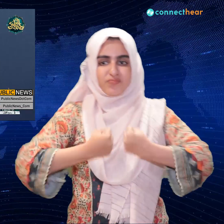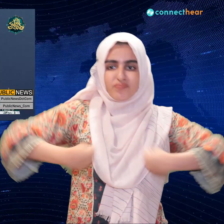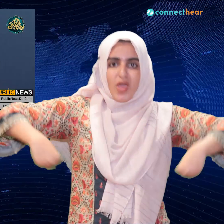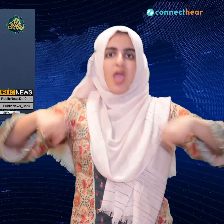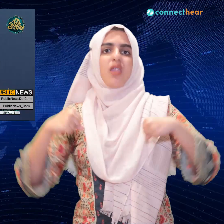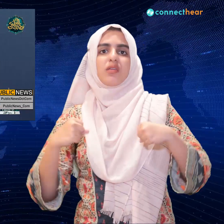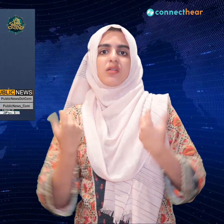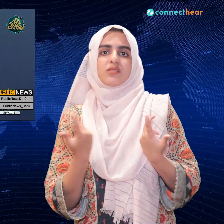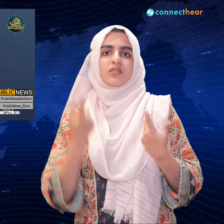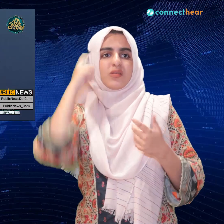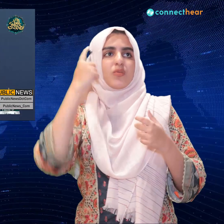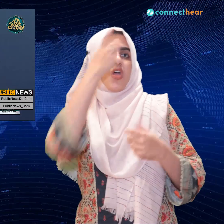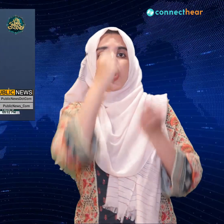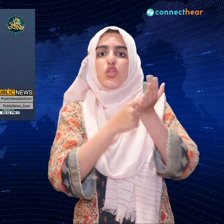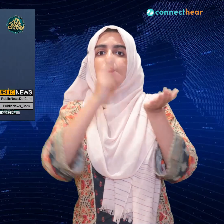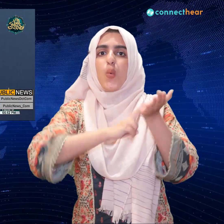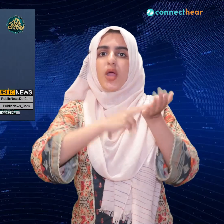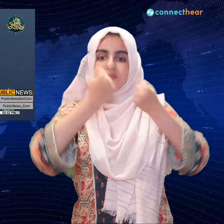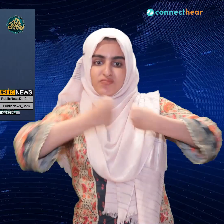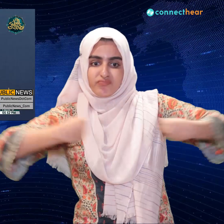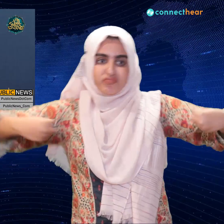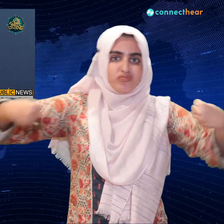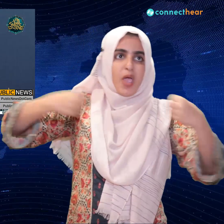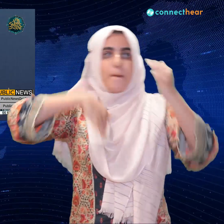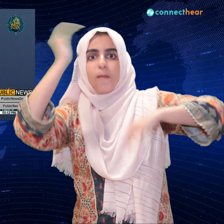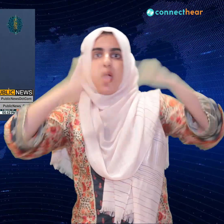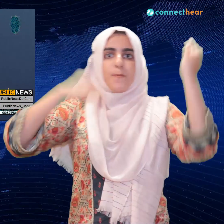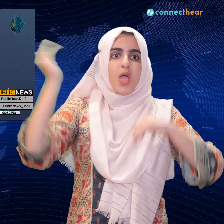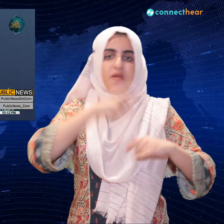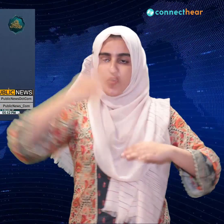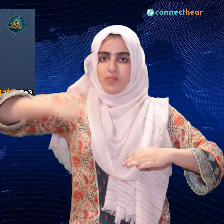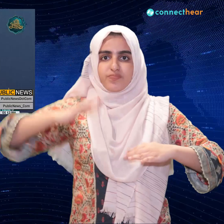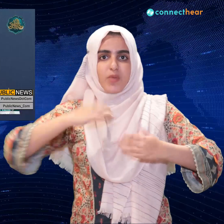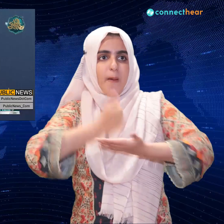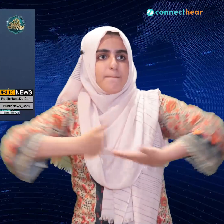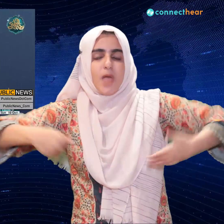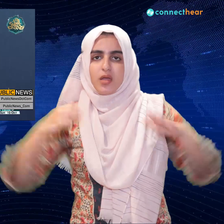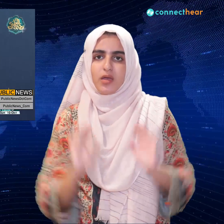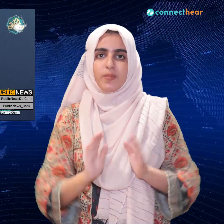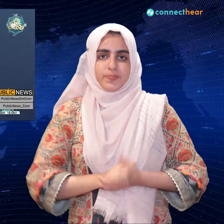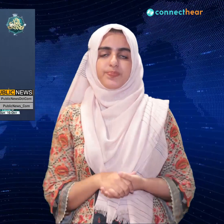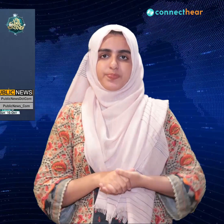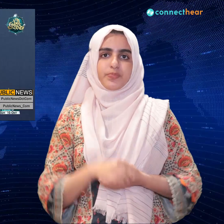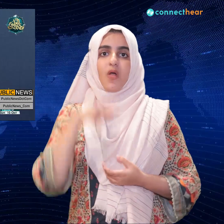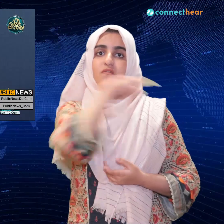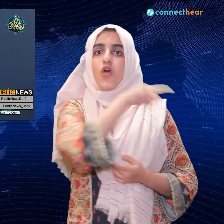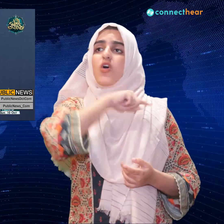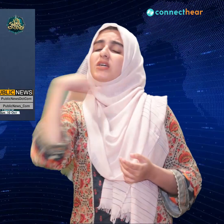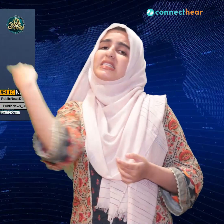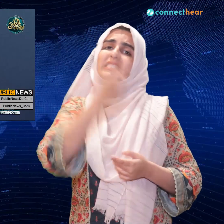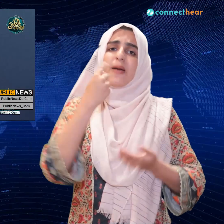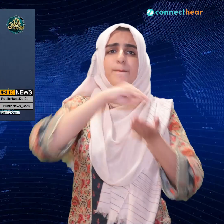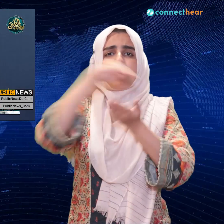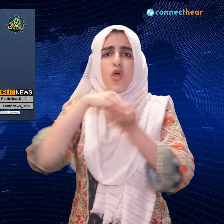آئی پینل جو سیکرٹری جنرل ہے یونائٹڈ نیشنز کا، اس نے ایک پینل بنائی. انہوں نے ساری ملکوں کا